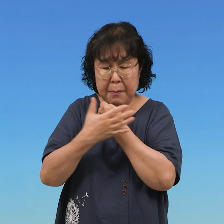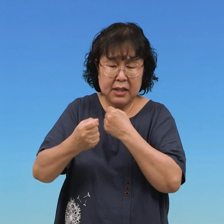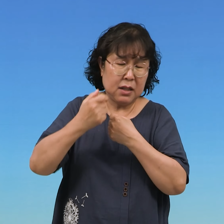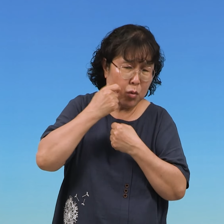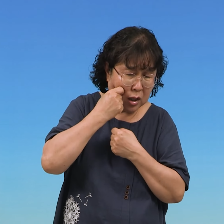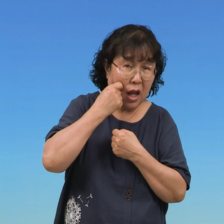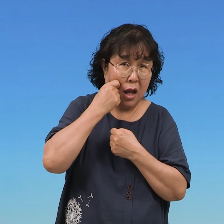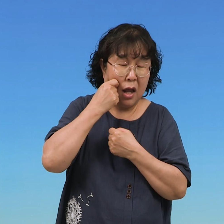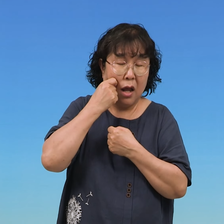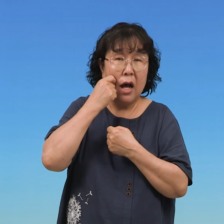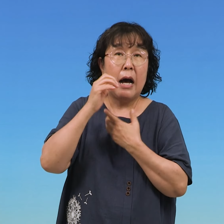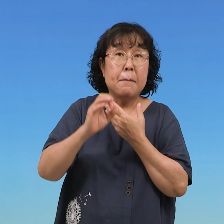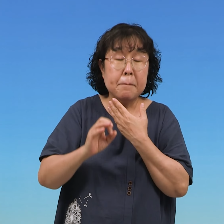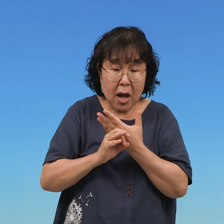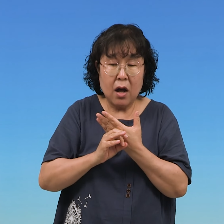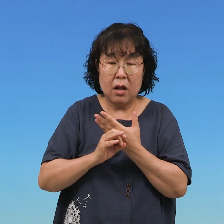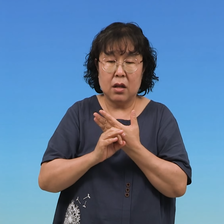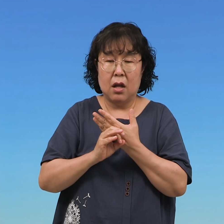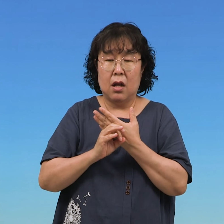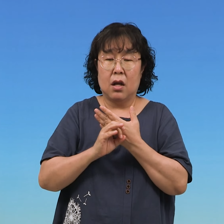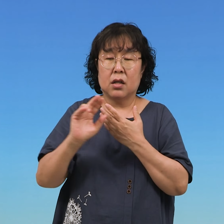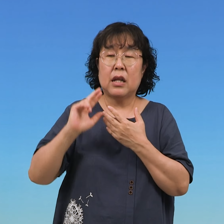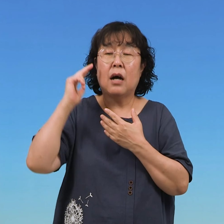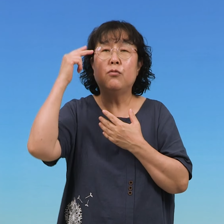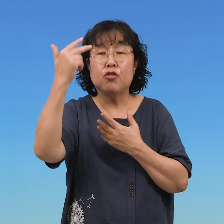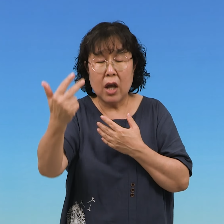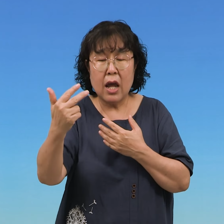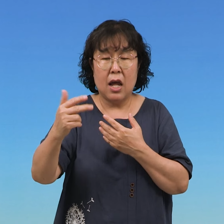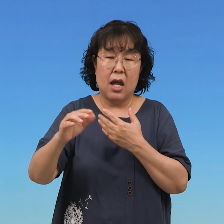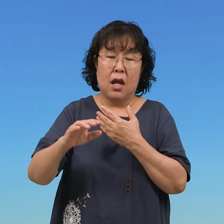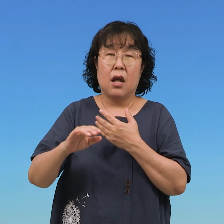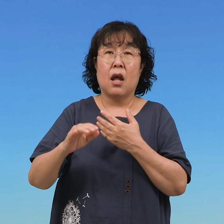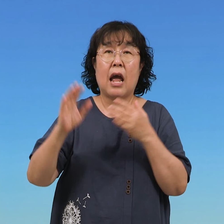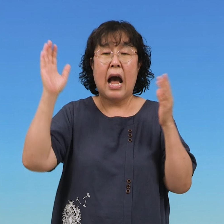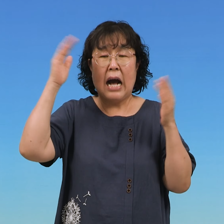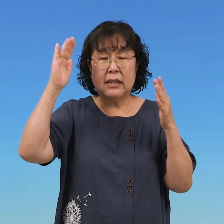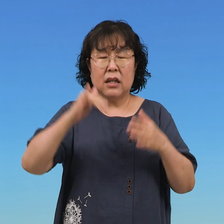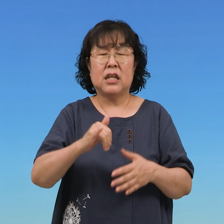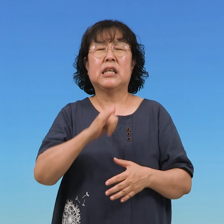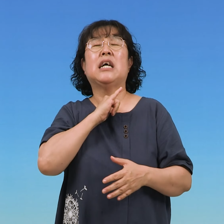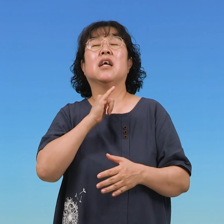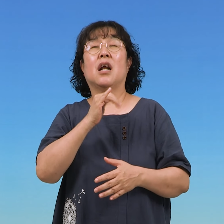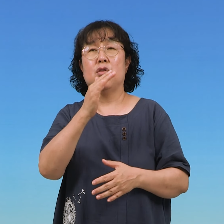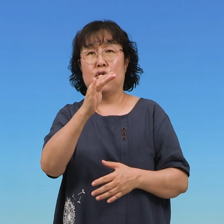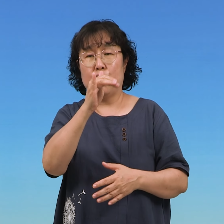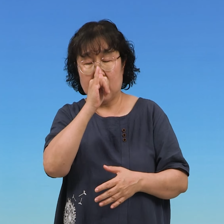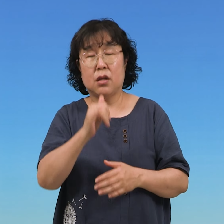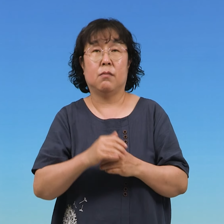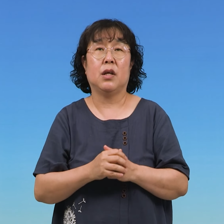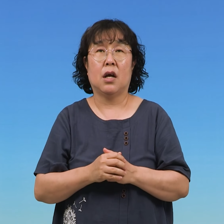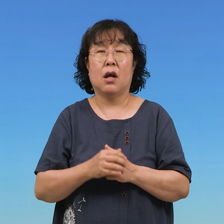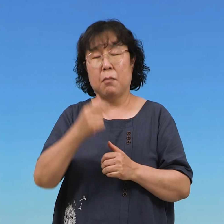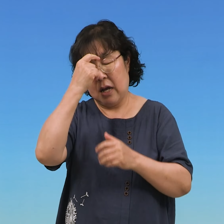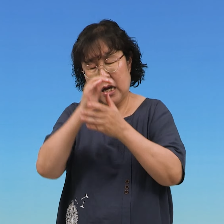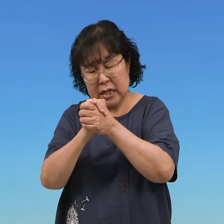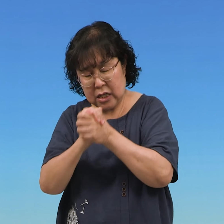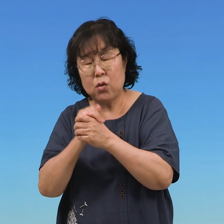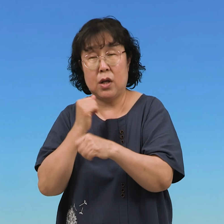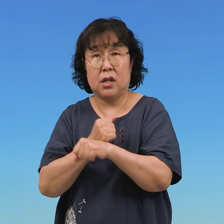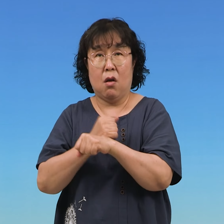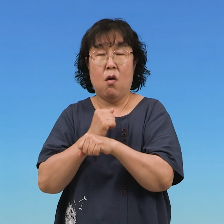거예요. 하나님이 중등부 예배 좀 살려주세요. 애들은 많아가지고 뭐 재적이 한 1,400명 되니까요,